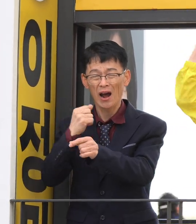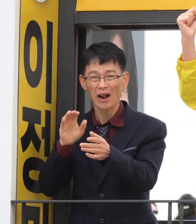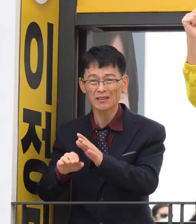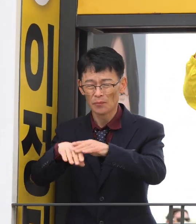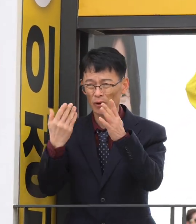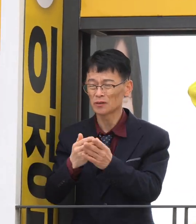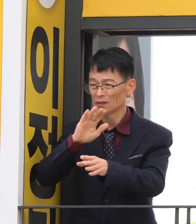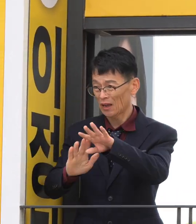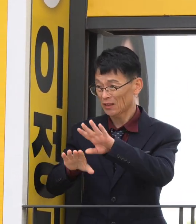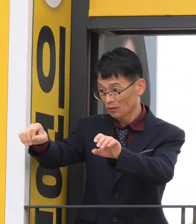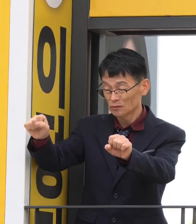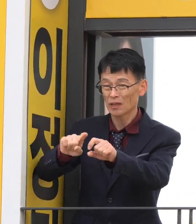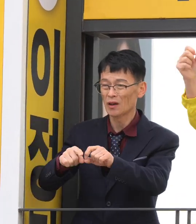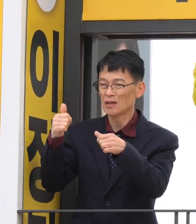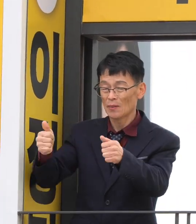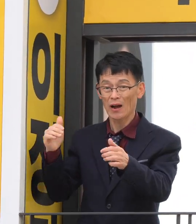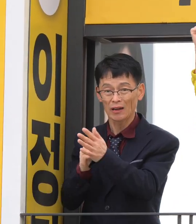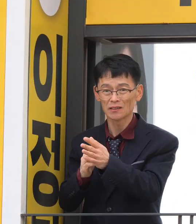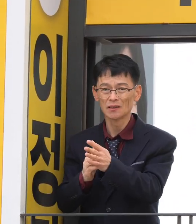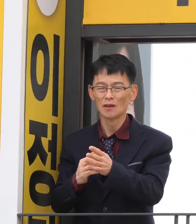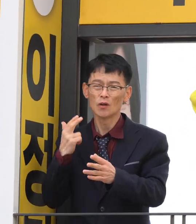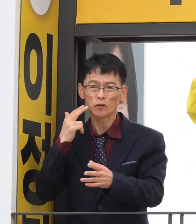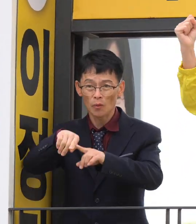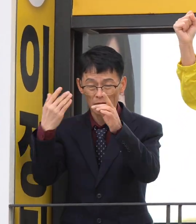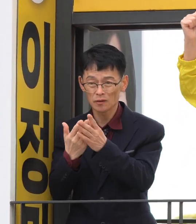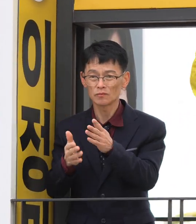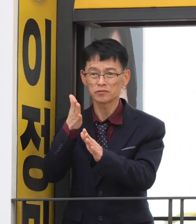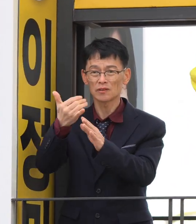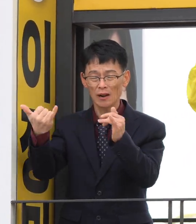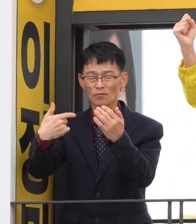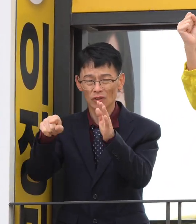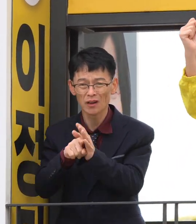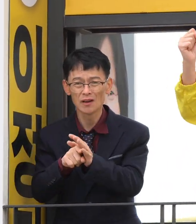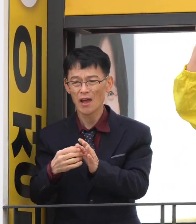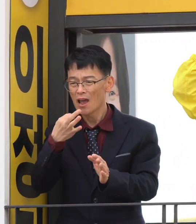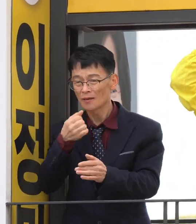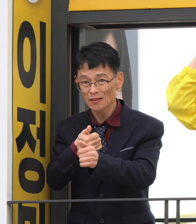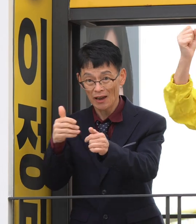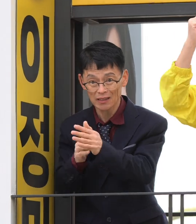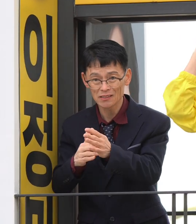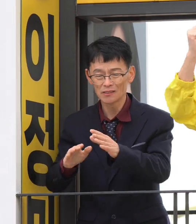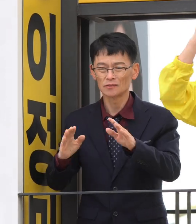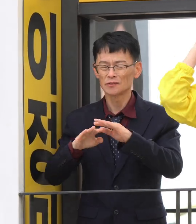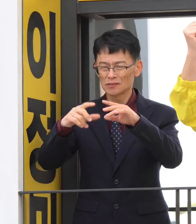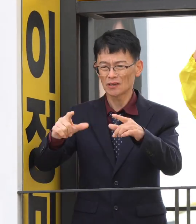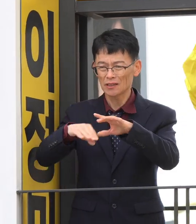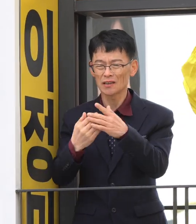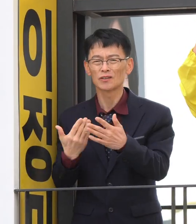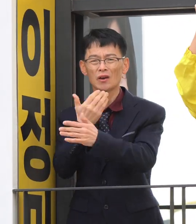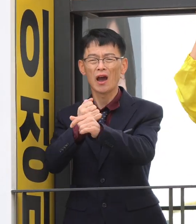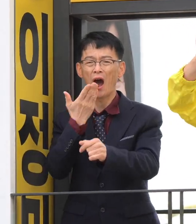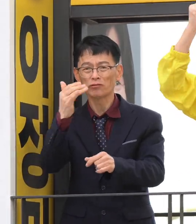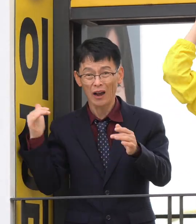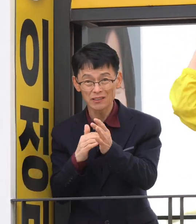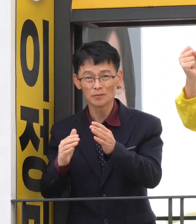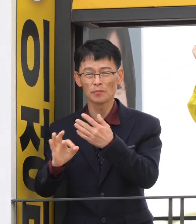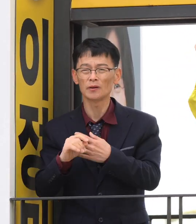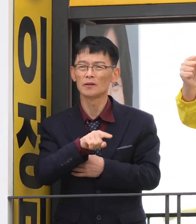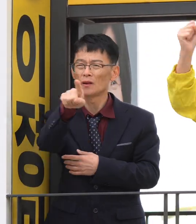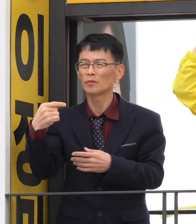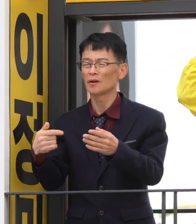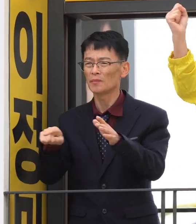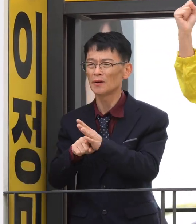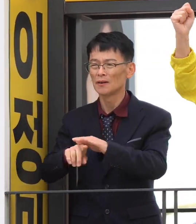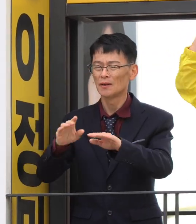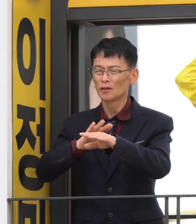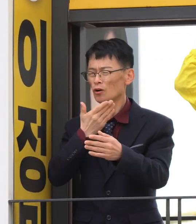빼앗아간 양당을 심판하고 송도 주민들의 이익에 맞게 우리 지역을 키워나갈 수 있는